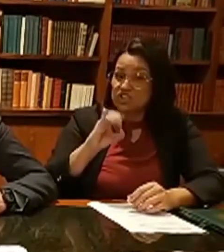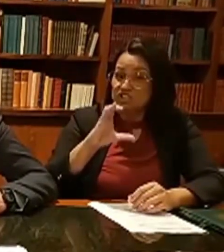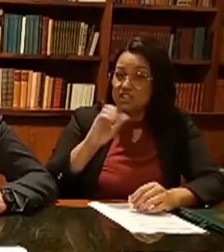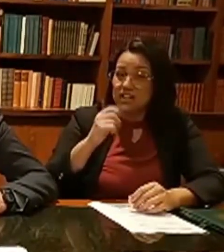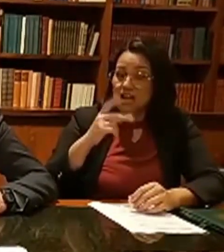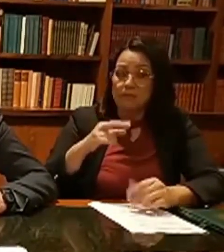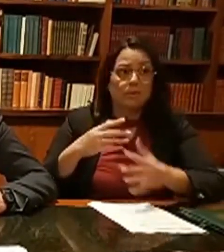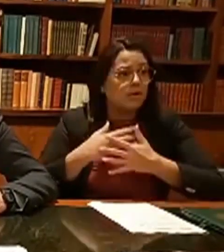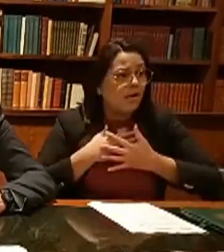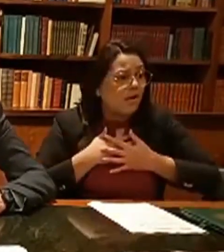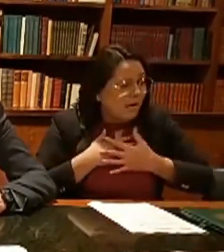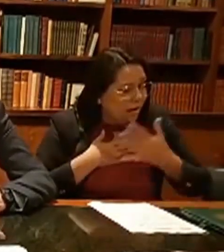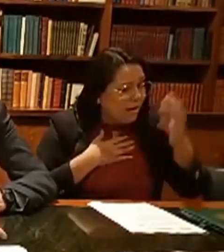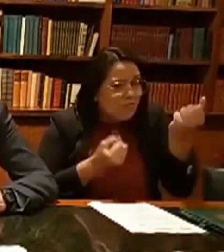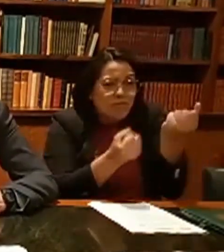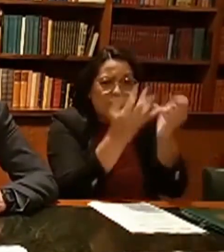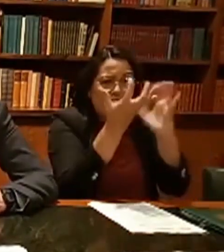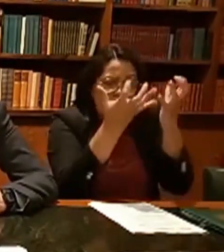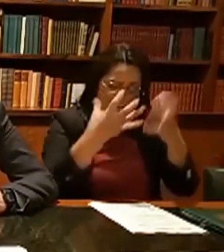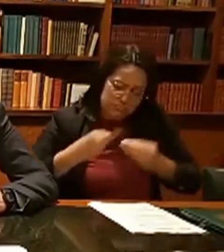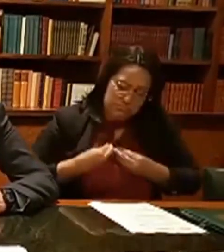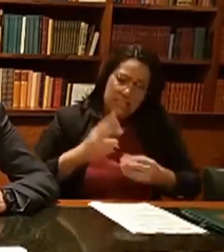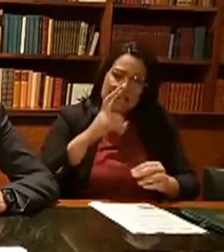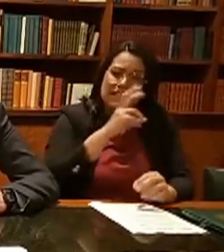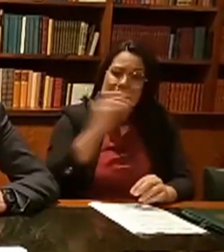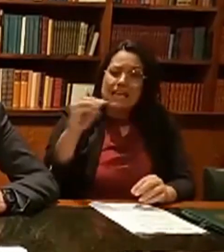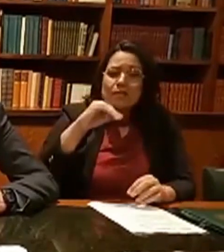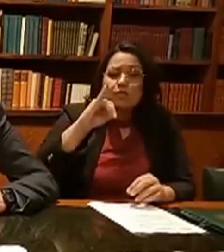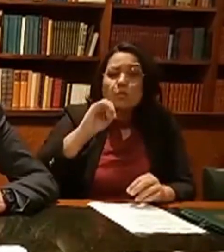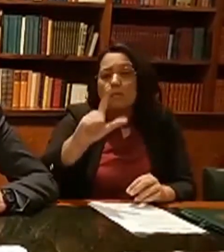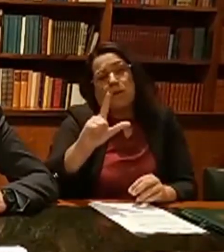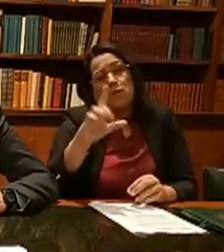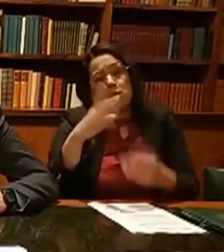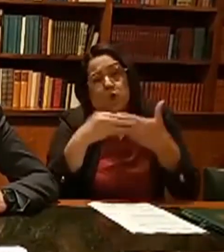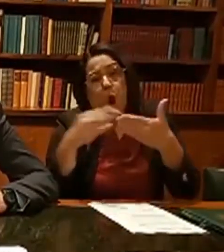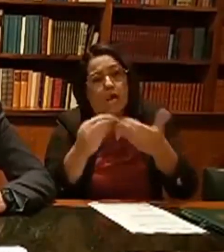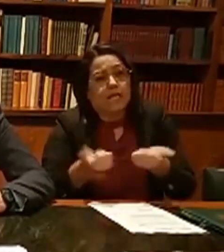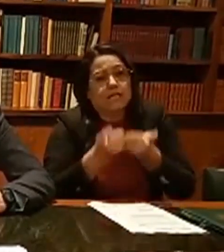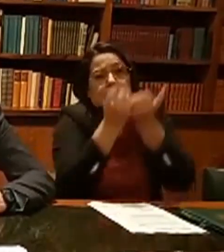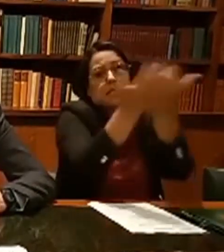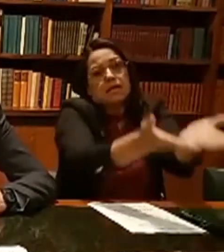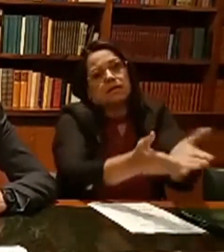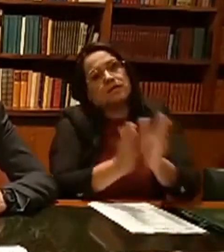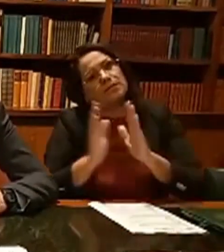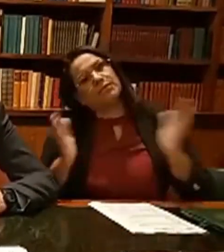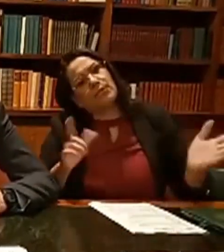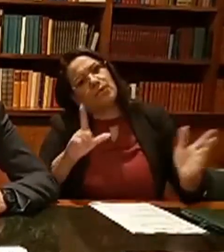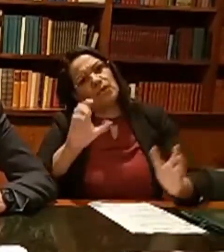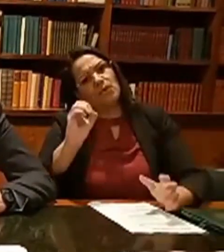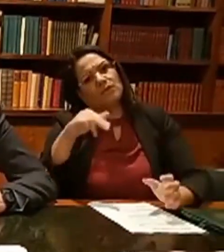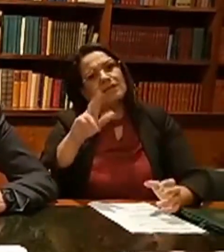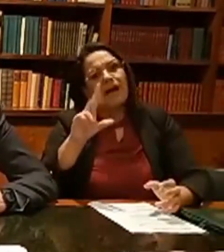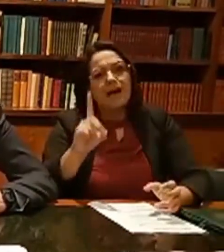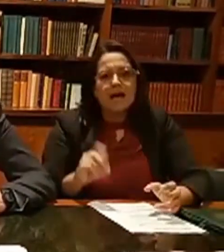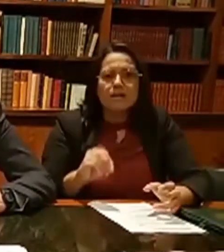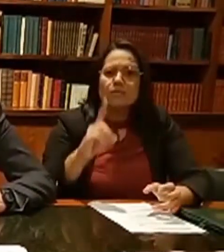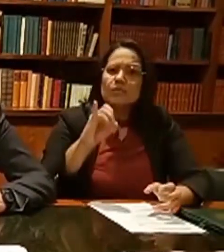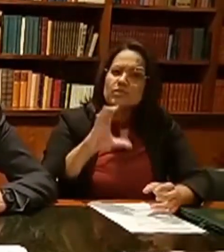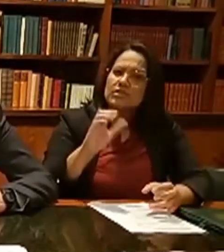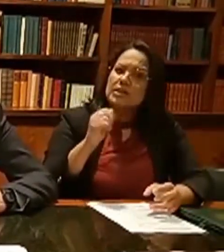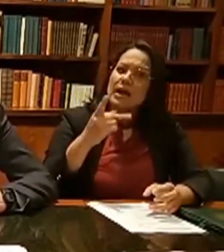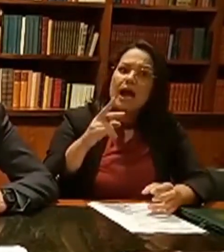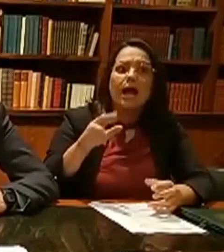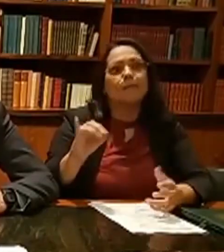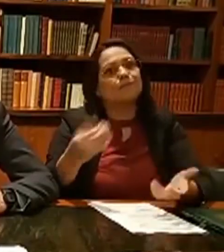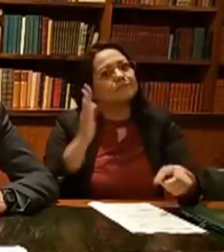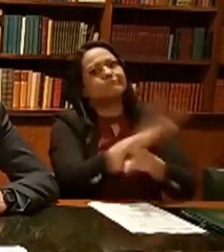para essa união uma parte foi o pessoal que estava tocando fogo está sendo a única proposta está colaborando com a queimada na amazônia